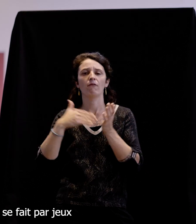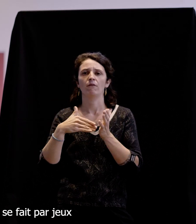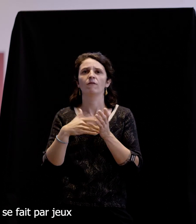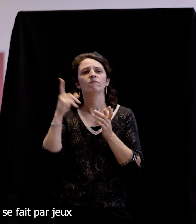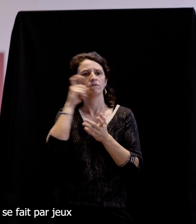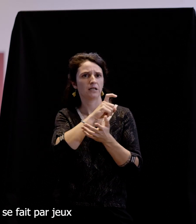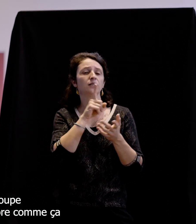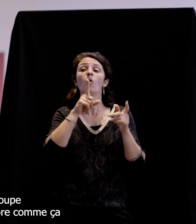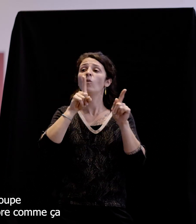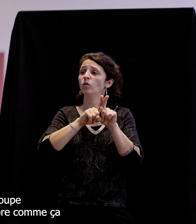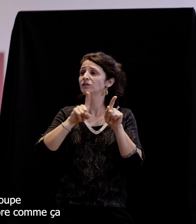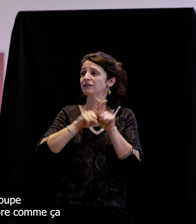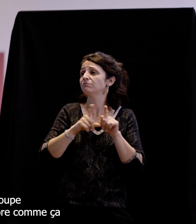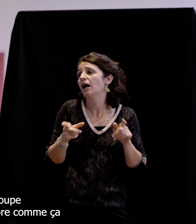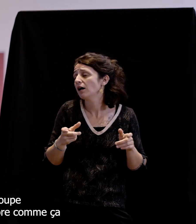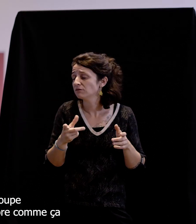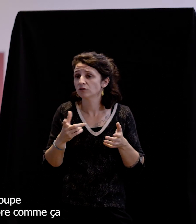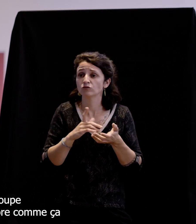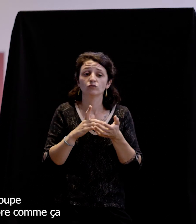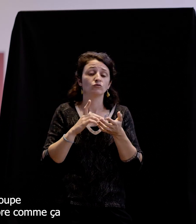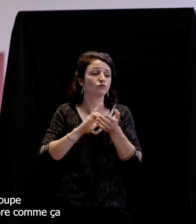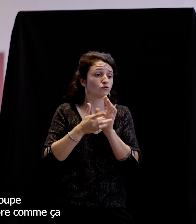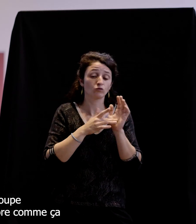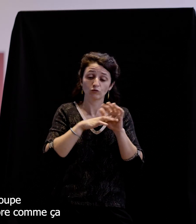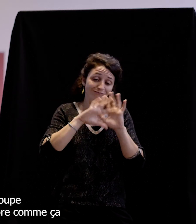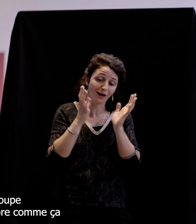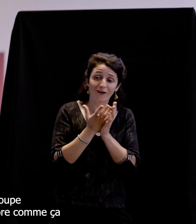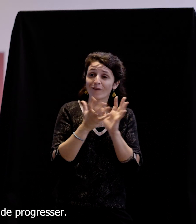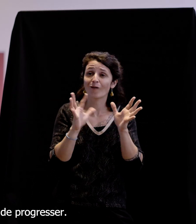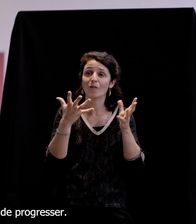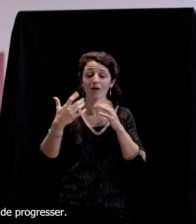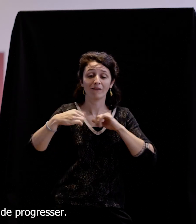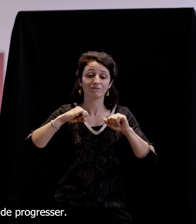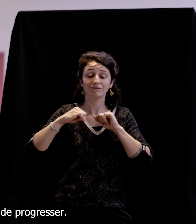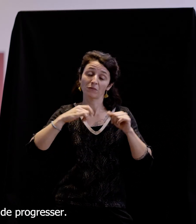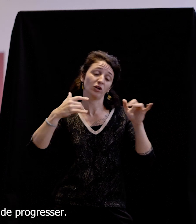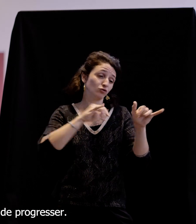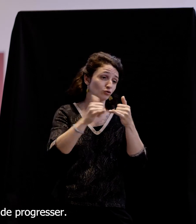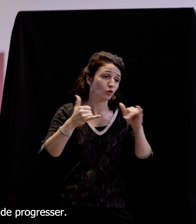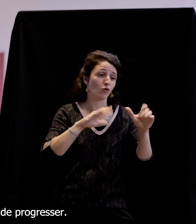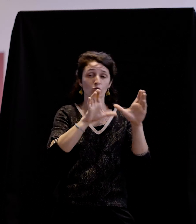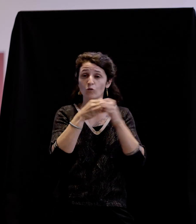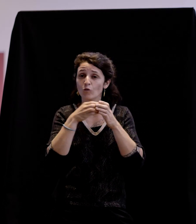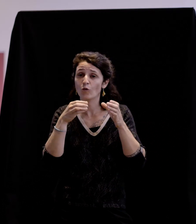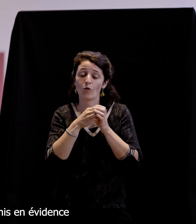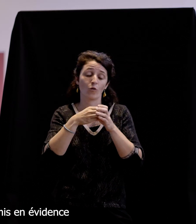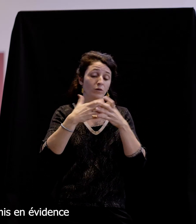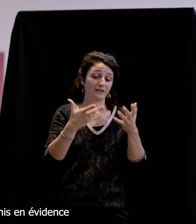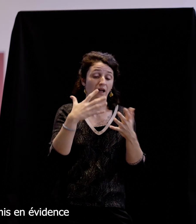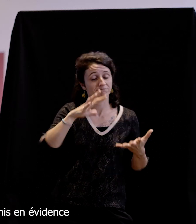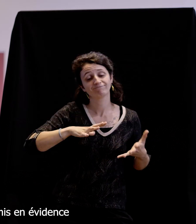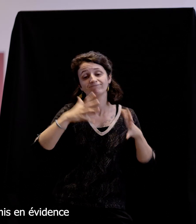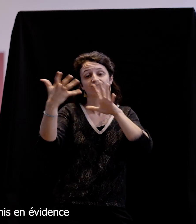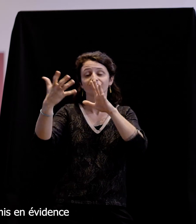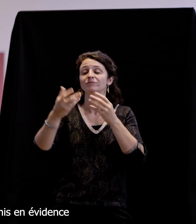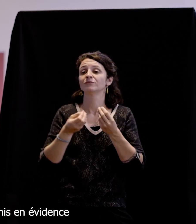que tout se fait par jeu et par groupe, en groupe, et que c'est encore comme ça la meilleure façon de progresser. Donc, ce